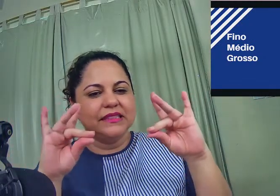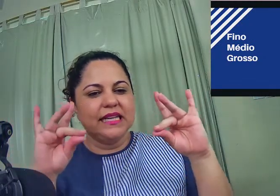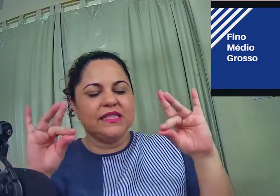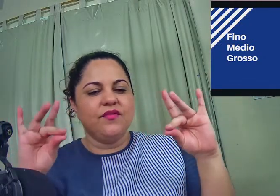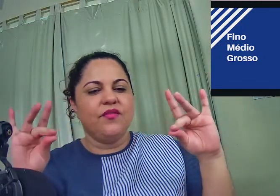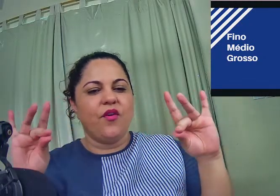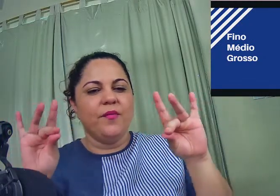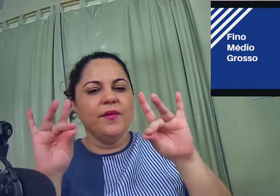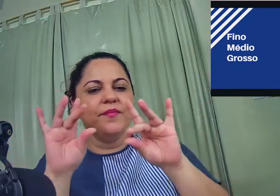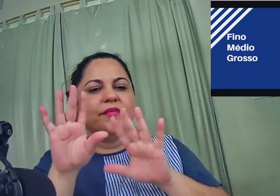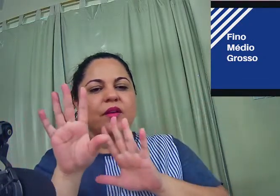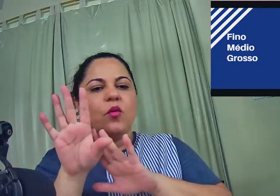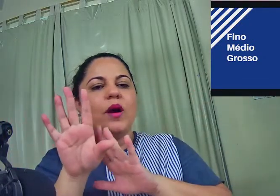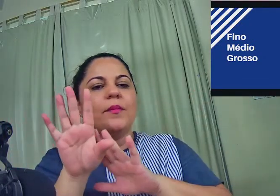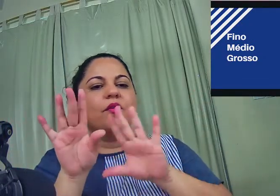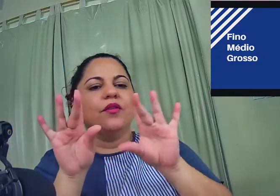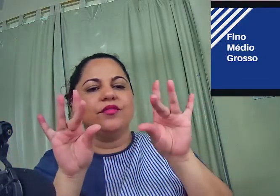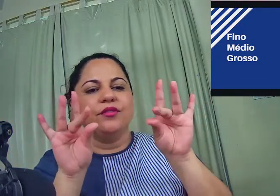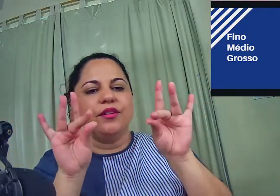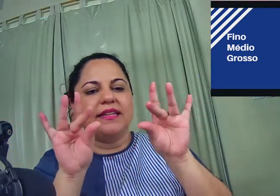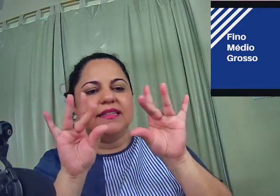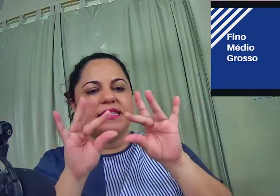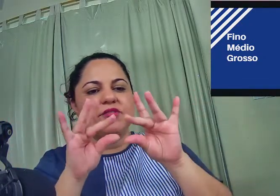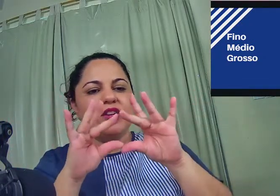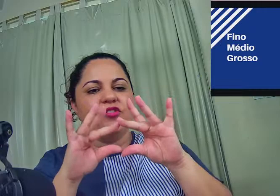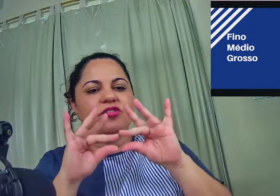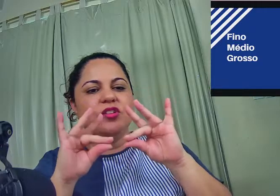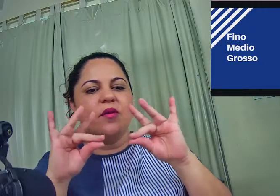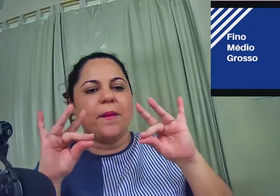dessa forma, com a mão configurada desse jeitinho, ó.